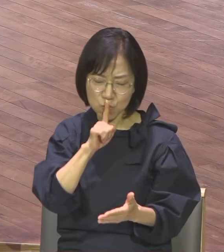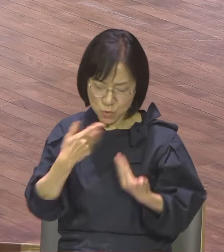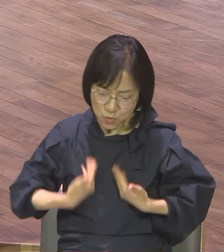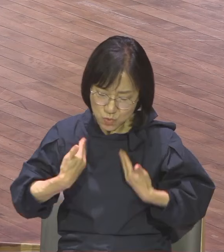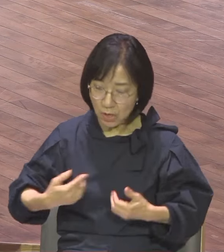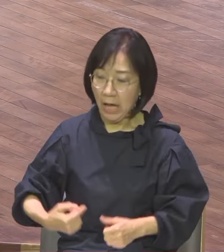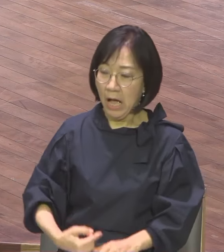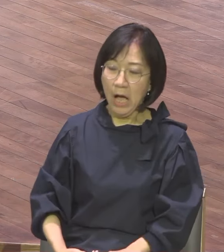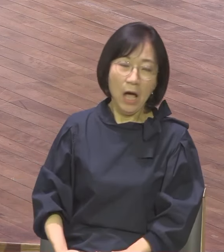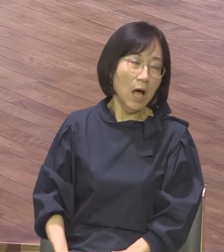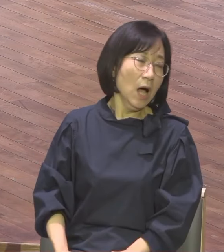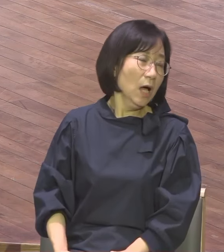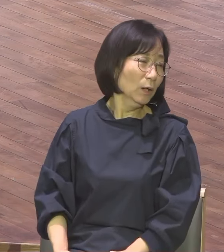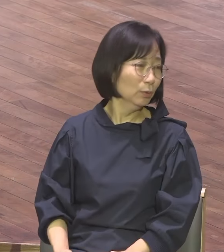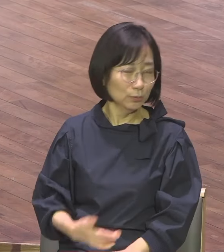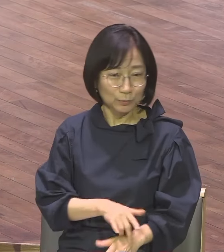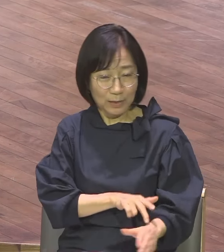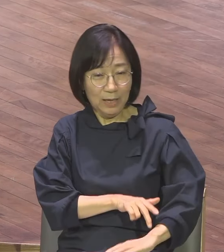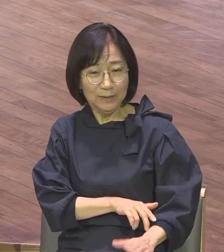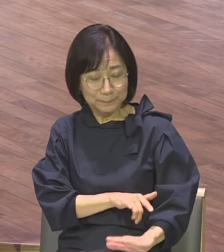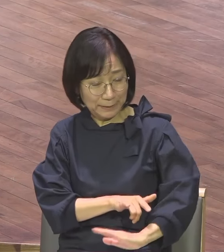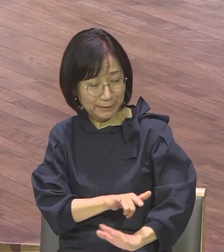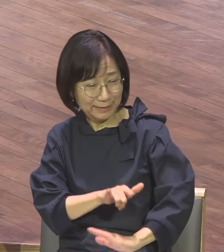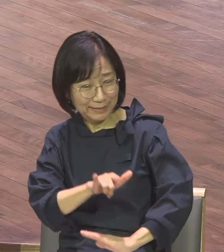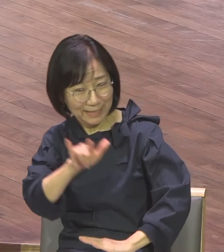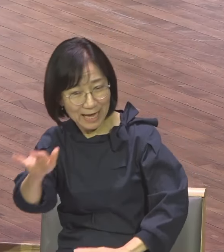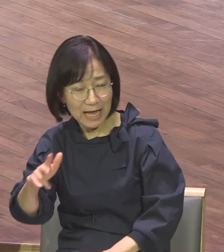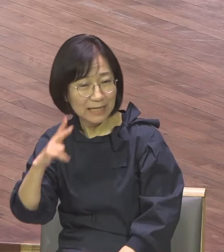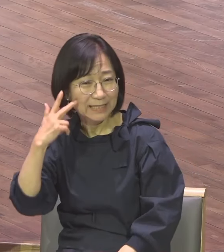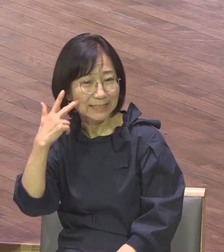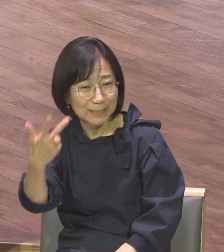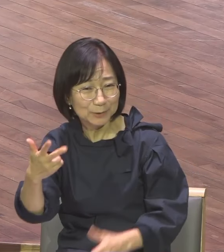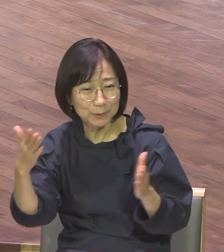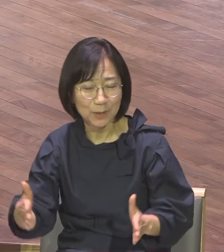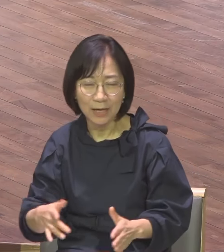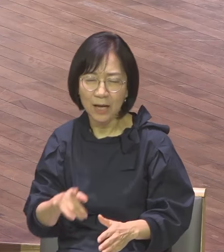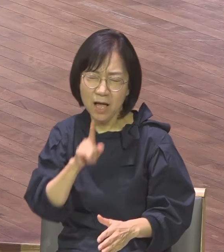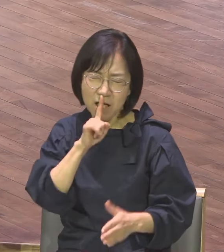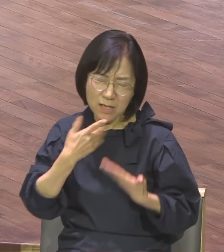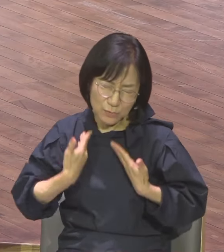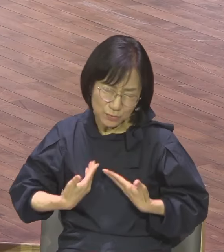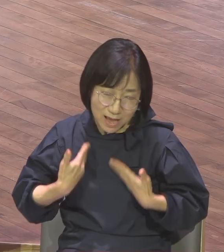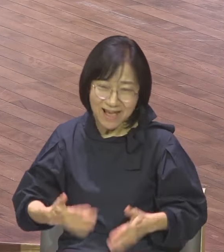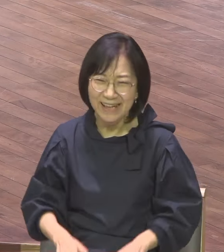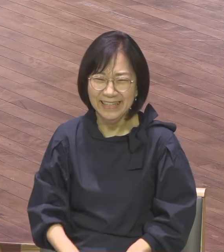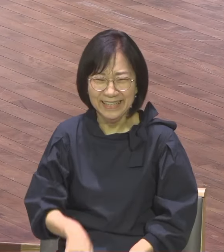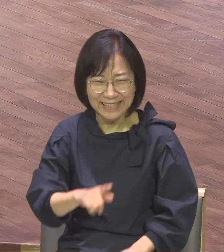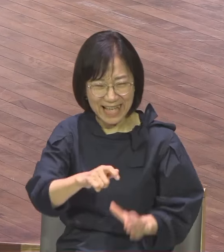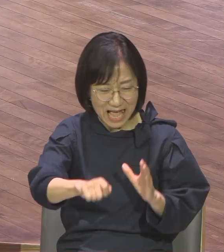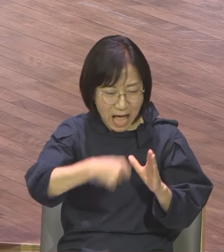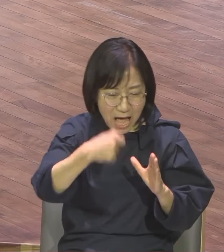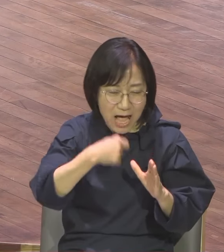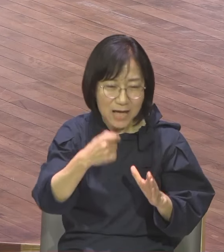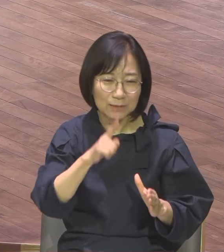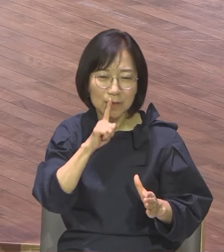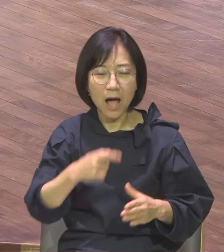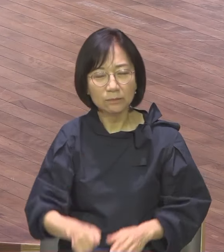그리고 이제 일주일 동안 여행해야 되니까 밥 먹을 때 소리 내지 말아요. 소리 안 내는데 소리 난대.